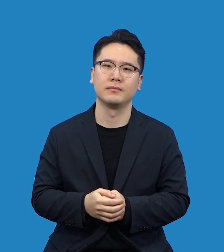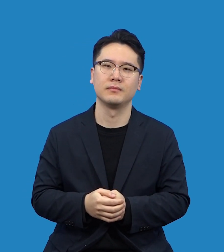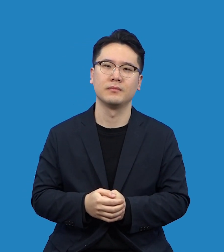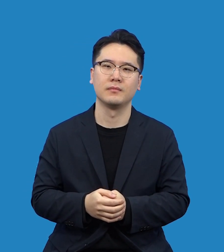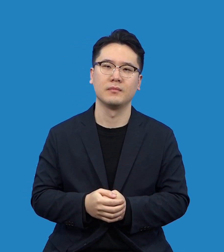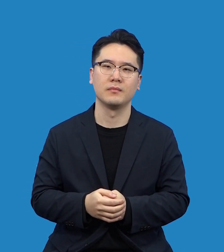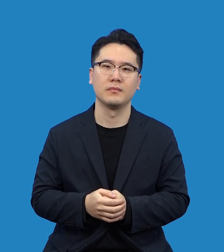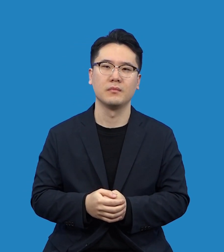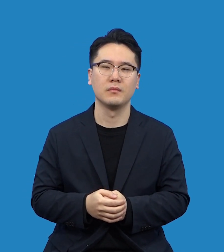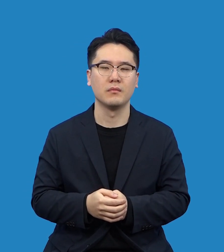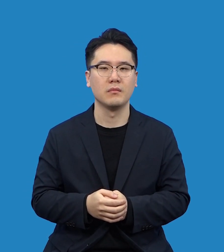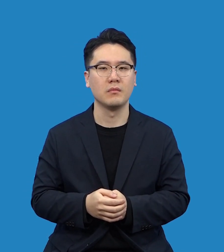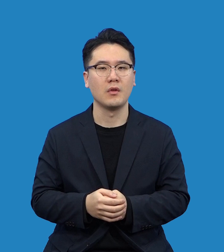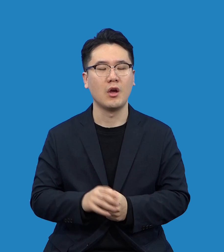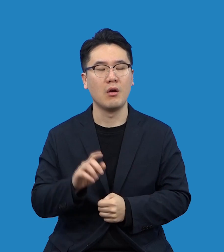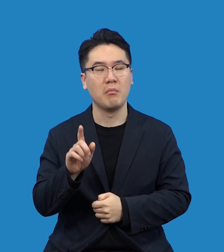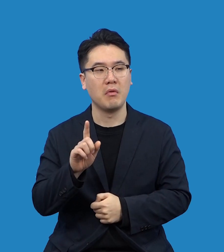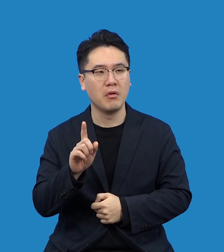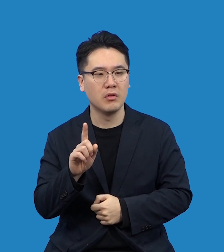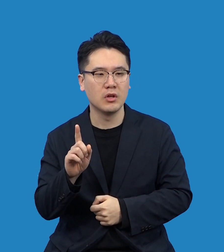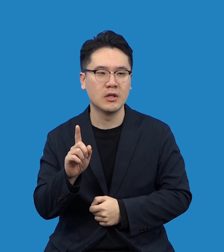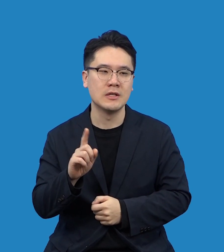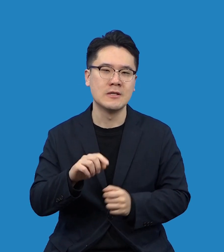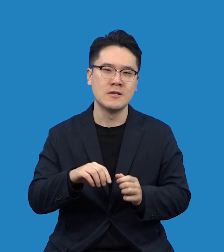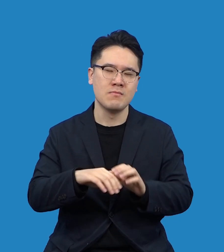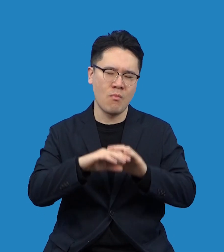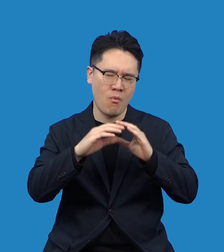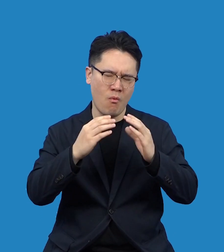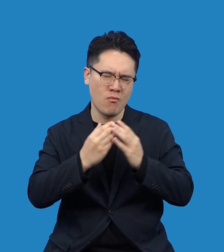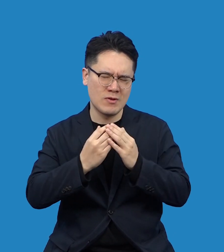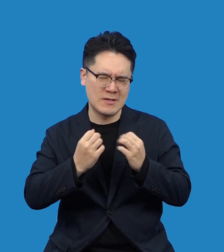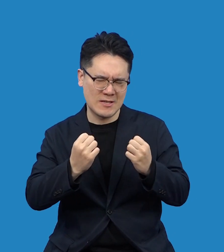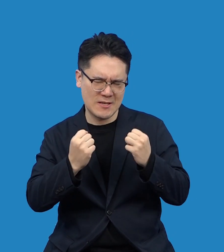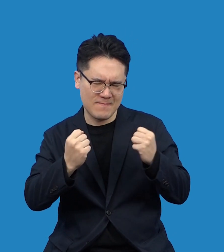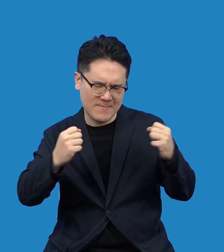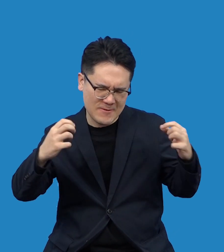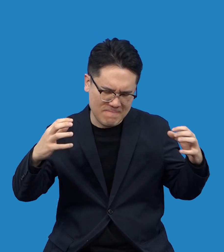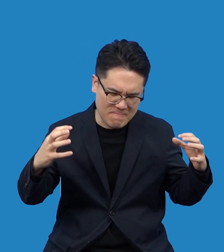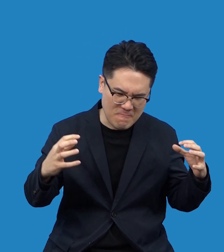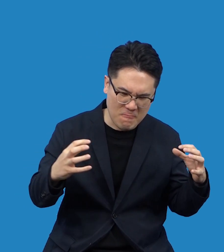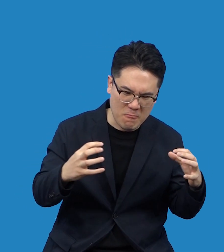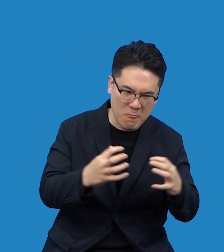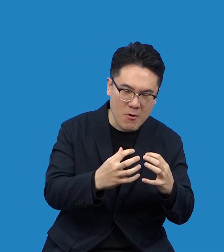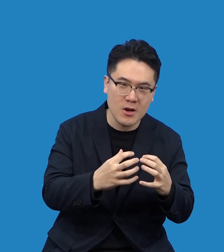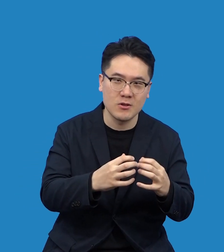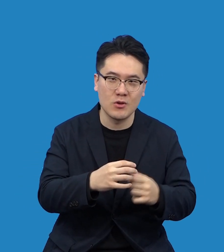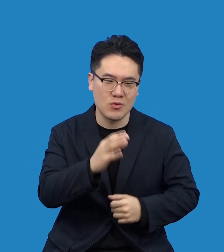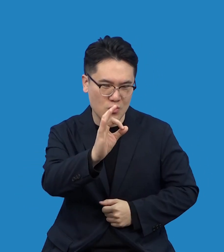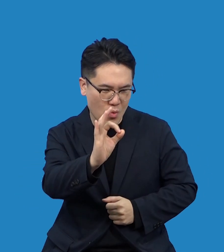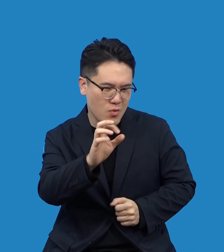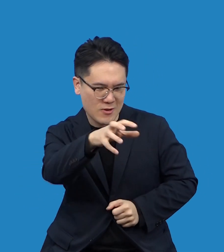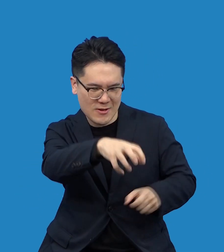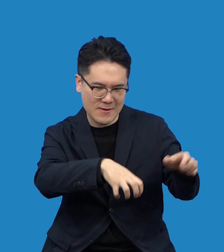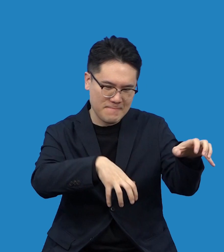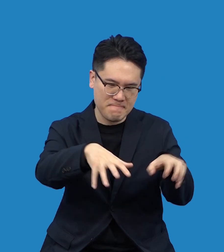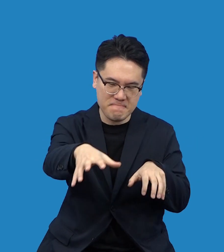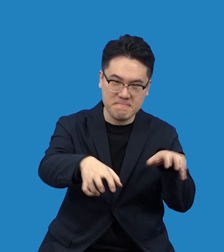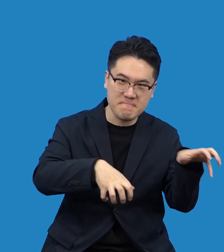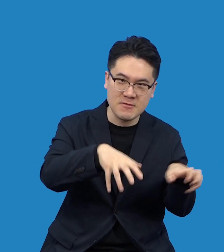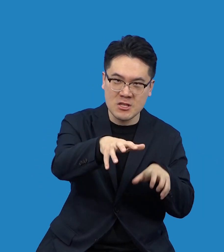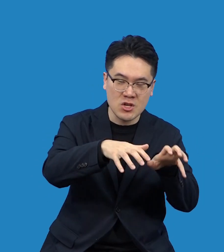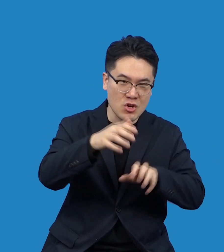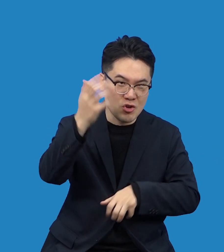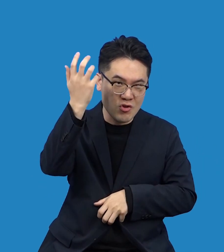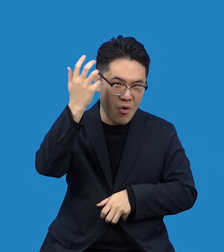영끌해 가지고 젊은이들이 이때가 아니면 집을 못 산다고 그냥 있는 것 없는 것 다 끌어다가 영혼까지